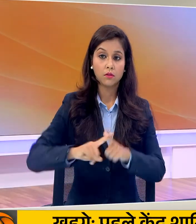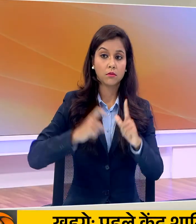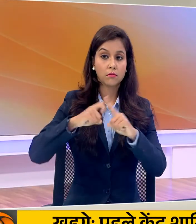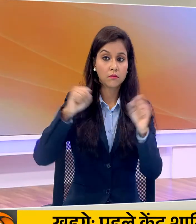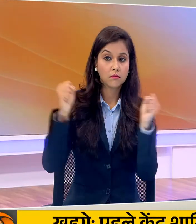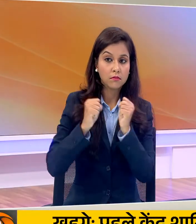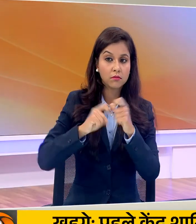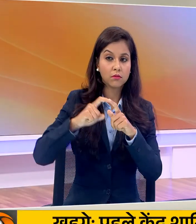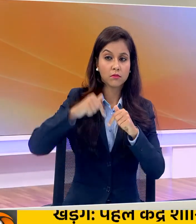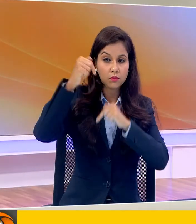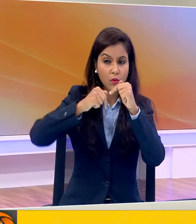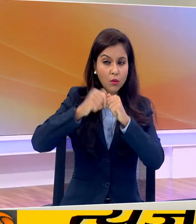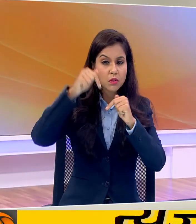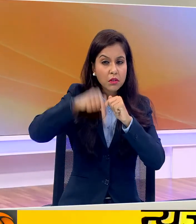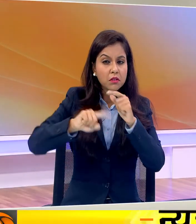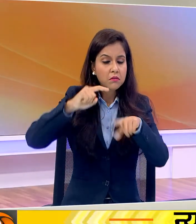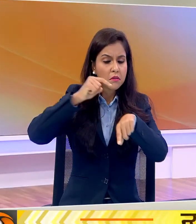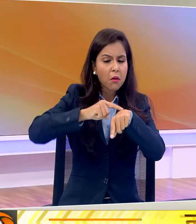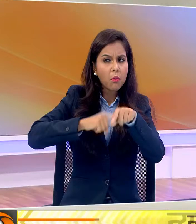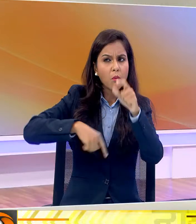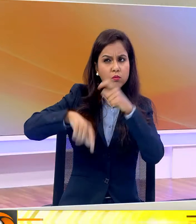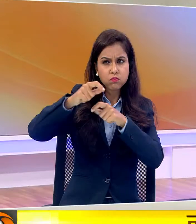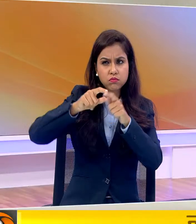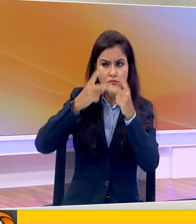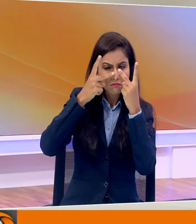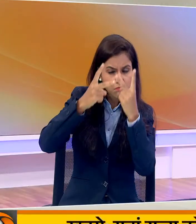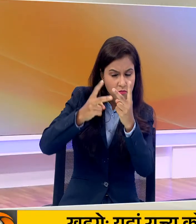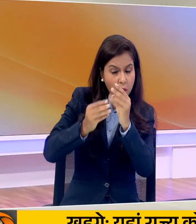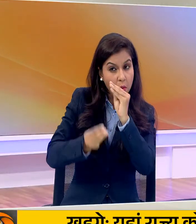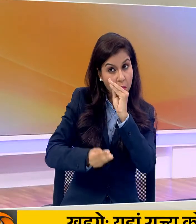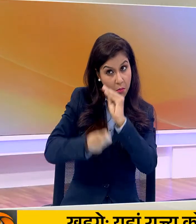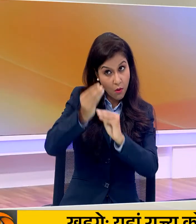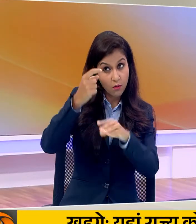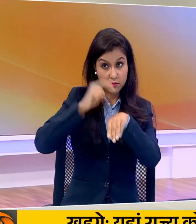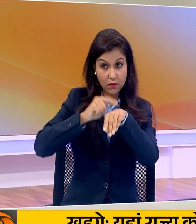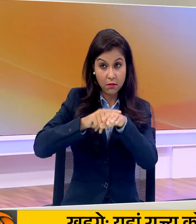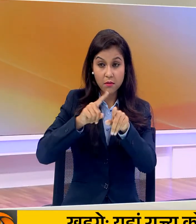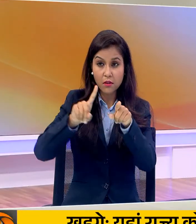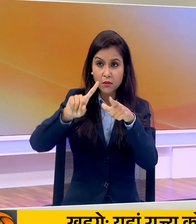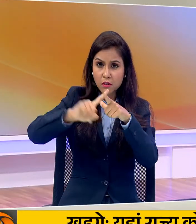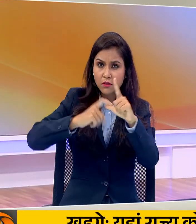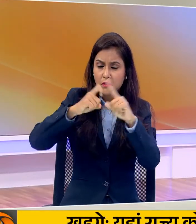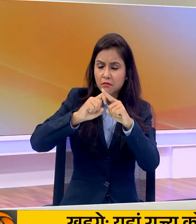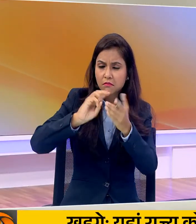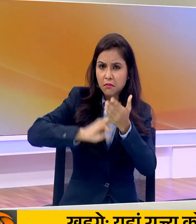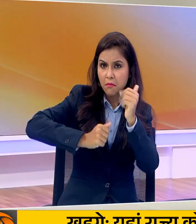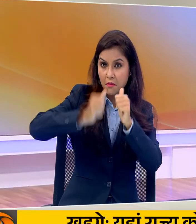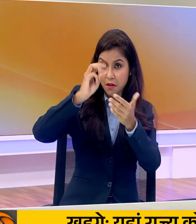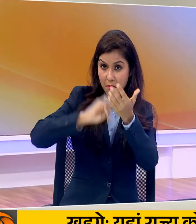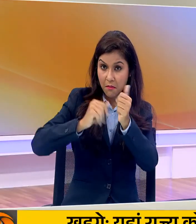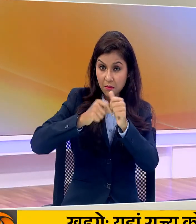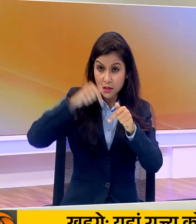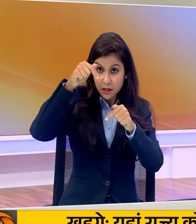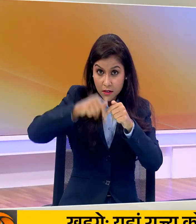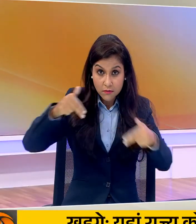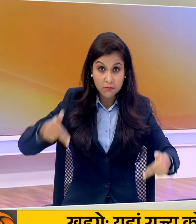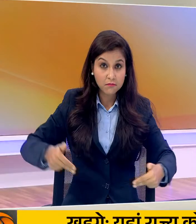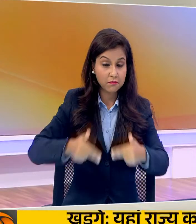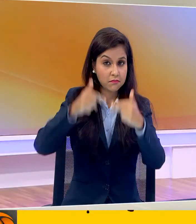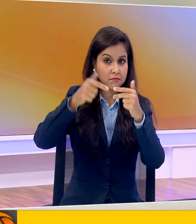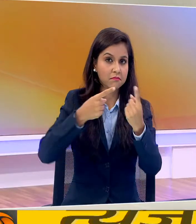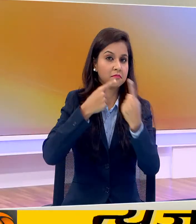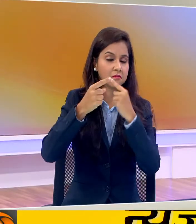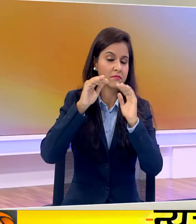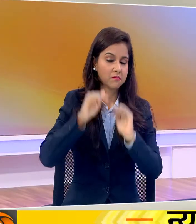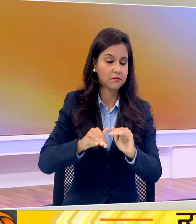समय जो वहाँ पे राजनीतिक सरगर्मियां हैं वो काफ़ी चरम पर हैं। और श्रीनगर से कांग्रेस अध्यक्ष मल्लिकार्जुन खड़गे इस वक्त प्रेस